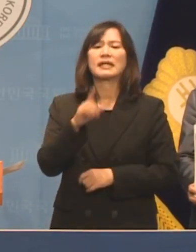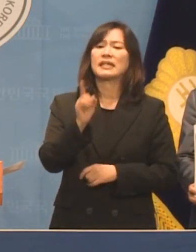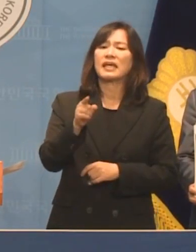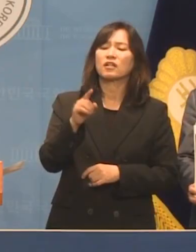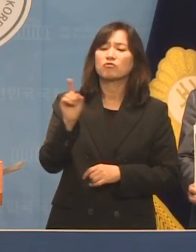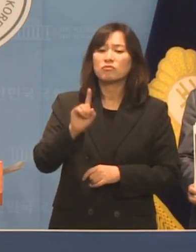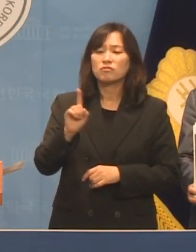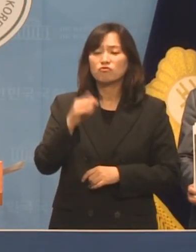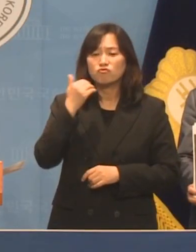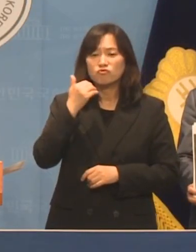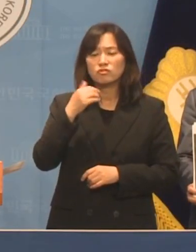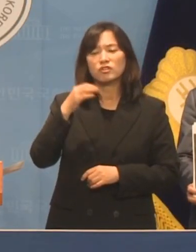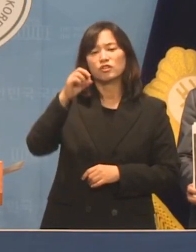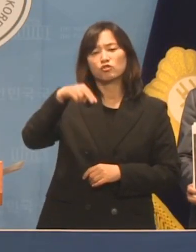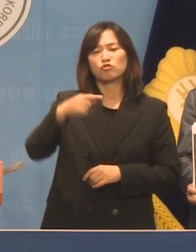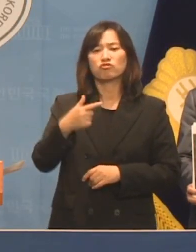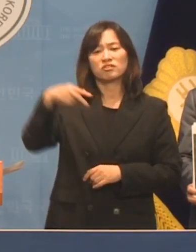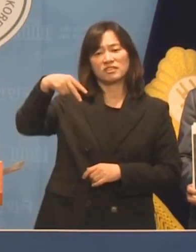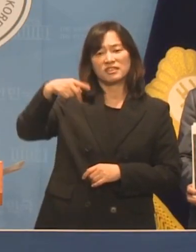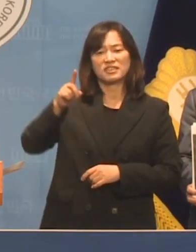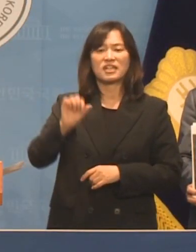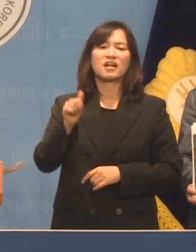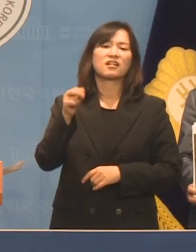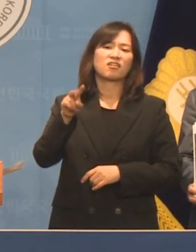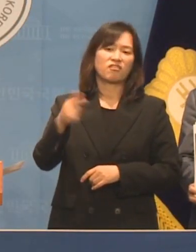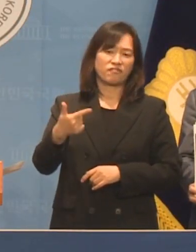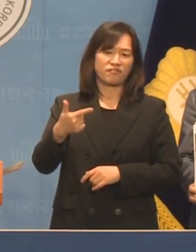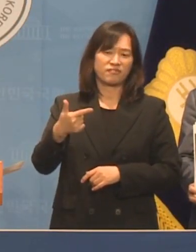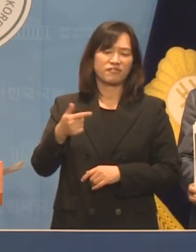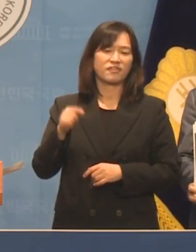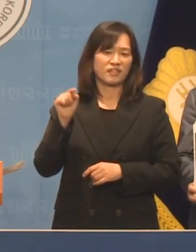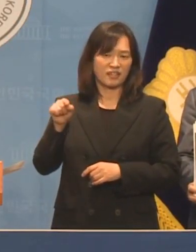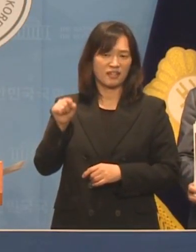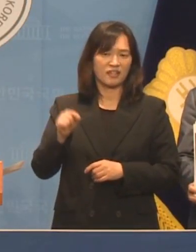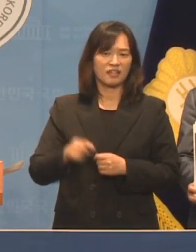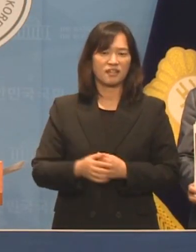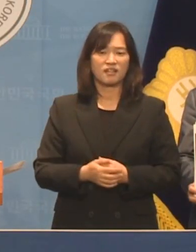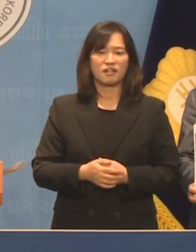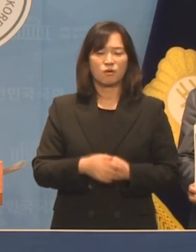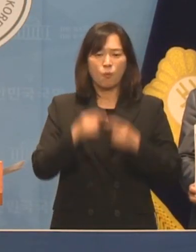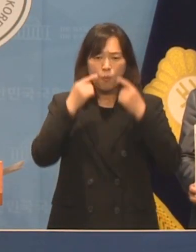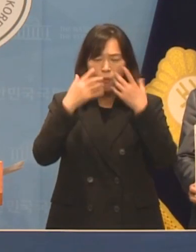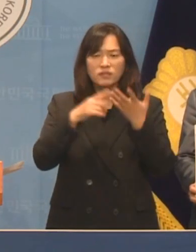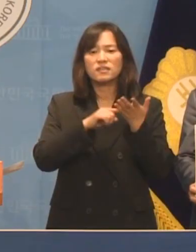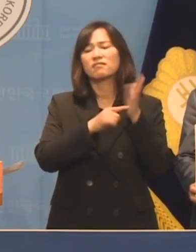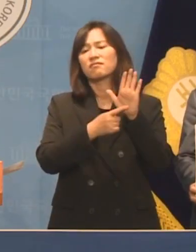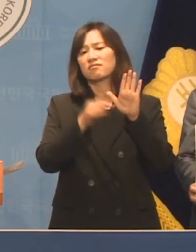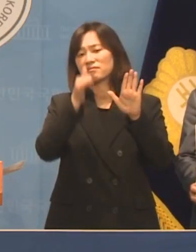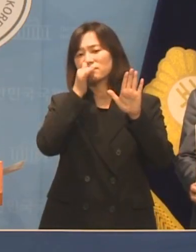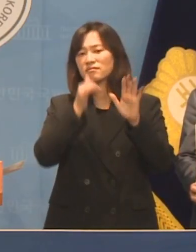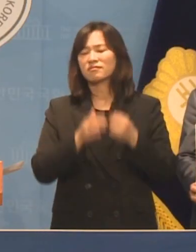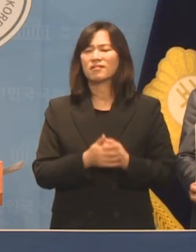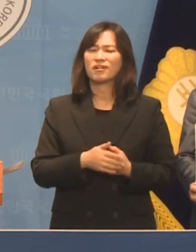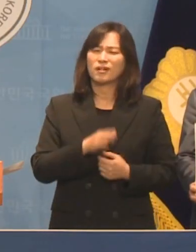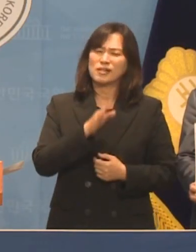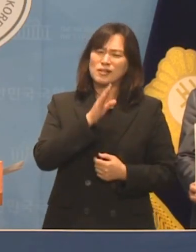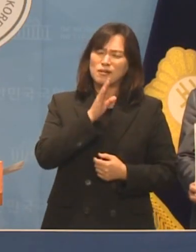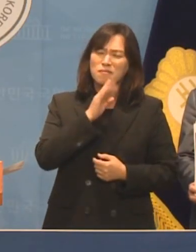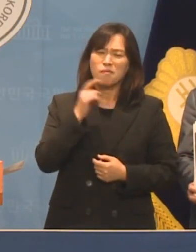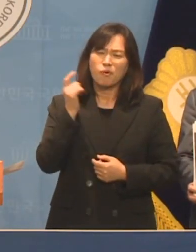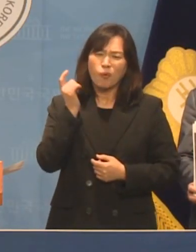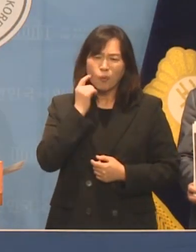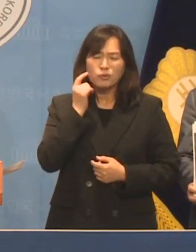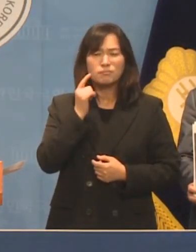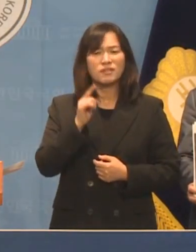바로 윤상현입니다. 공관위원장이니까 라고 명확히 나오고 있습니다. 어떻게 이렇게